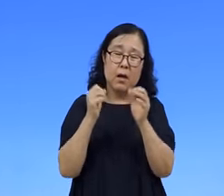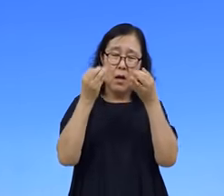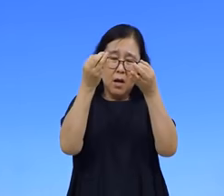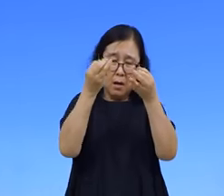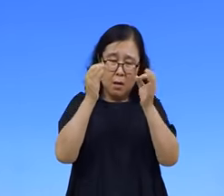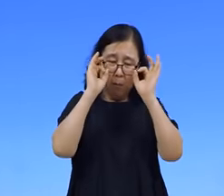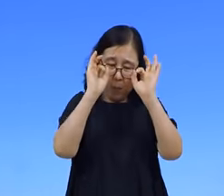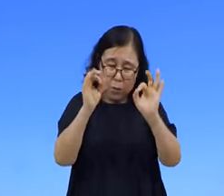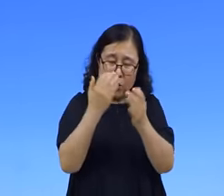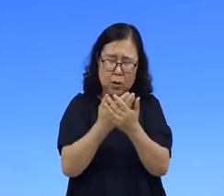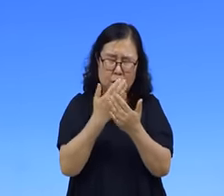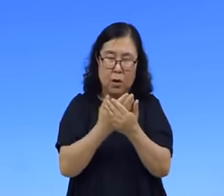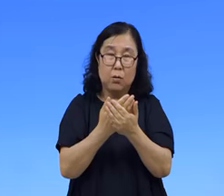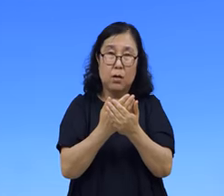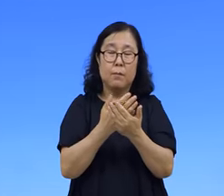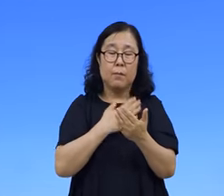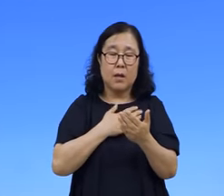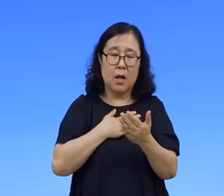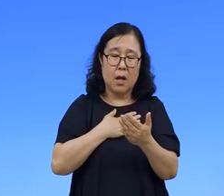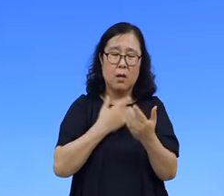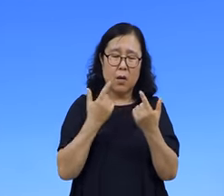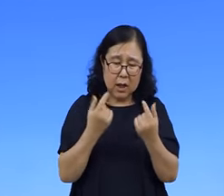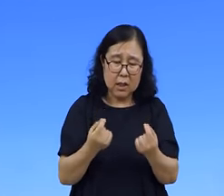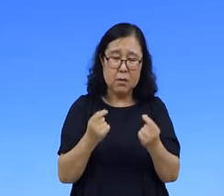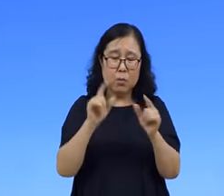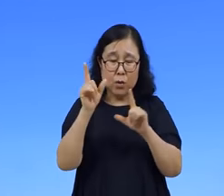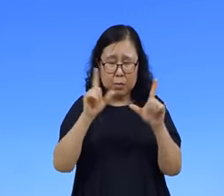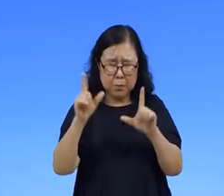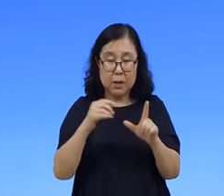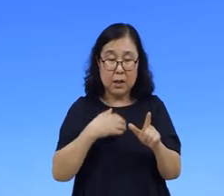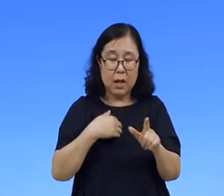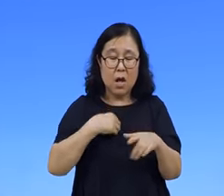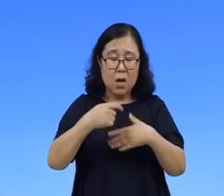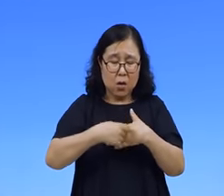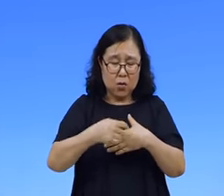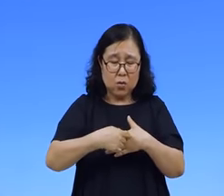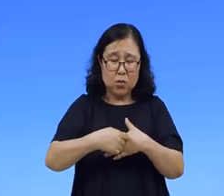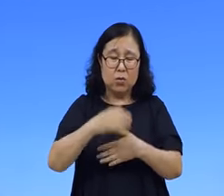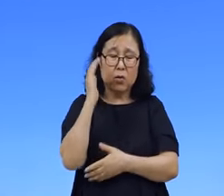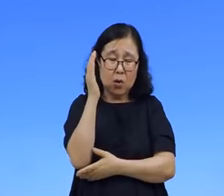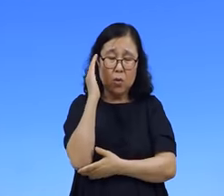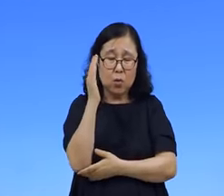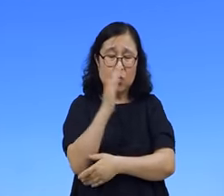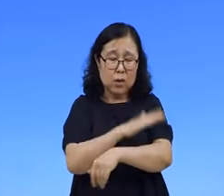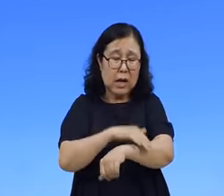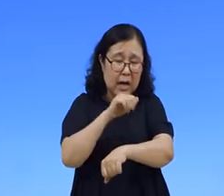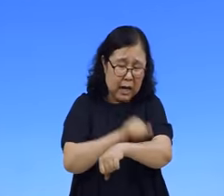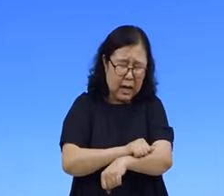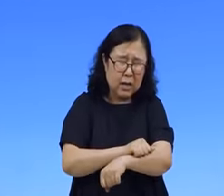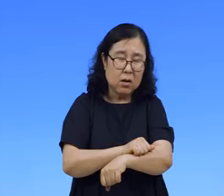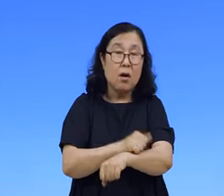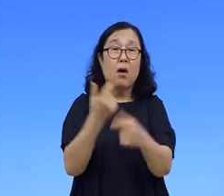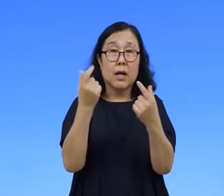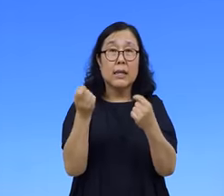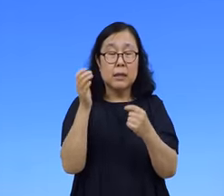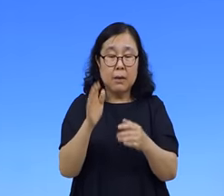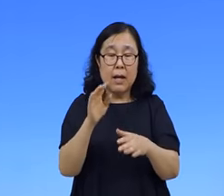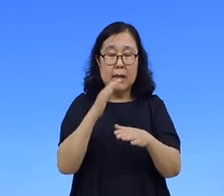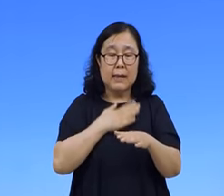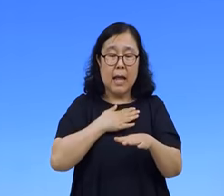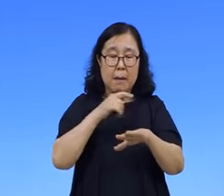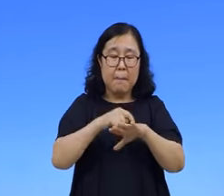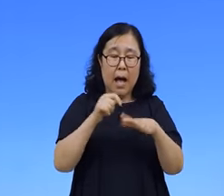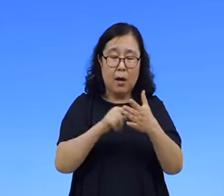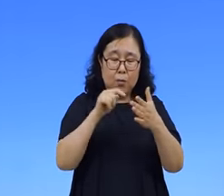주님, 이게 접니다. 뭐라 그럴듯하게 설교해대고 있지만 자기 안에 있는 감정,